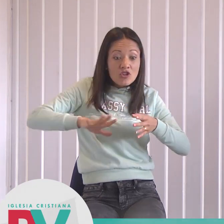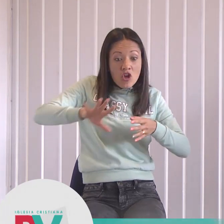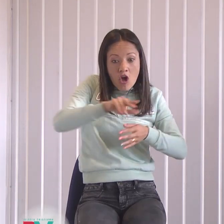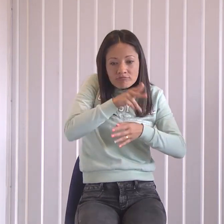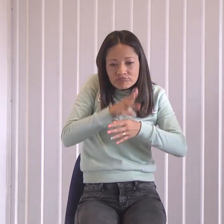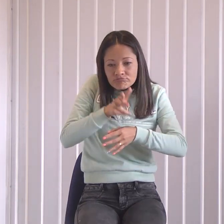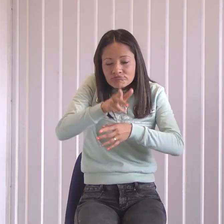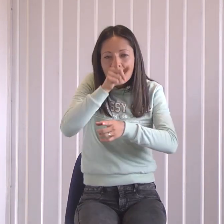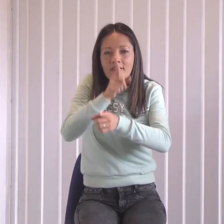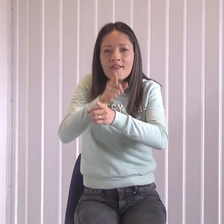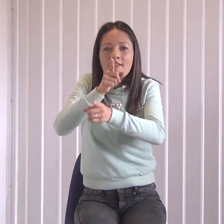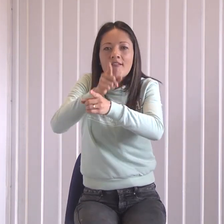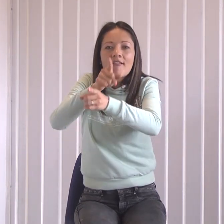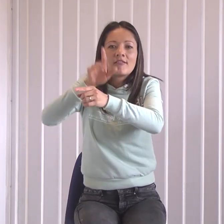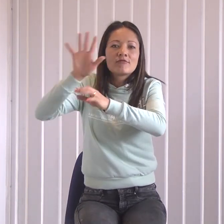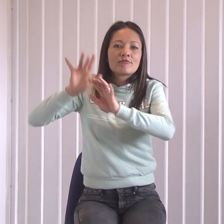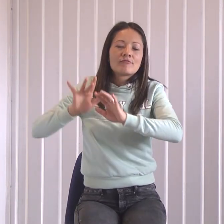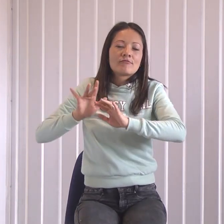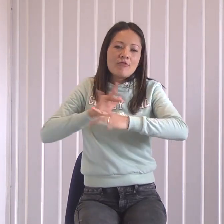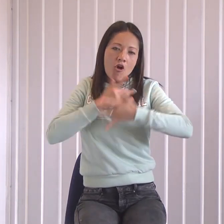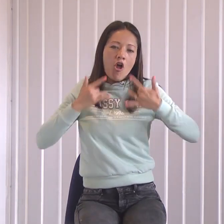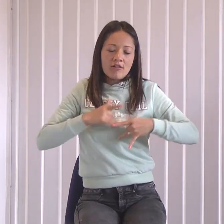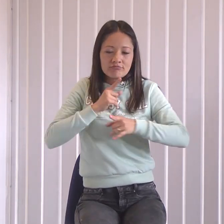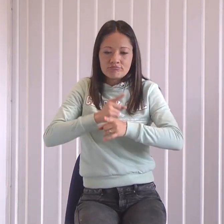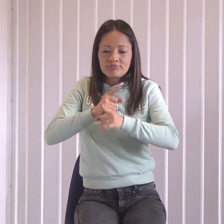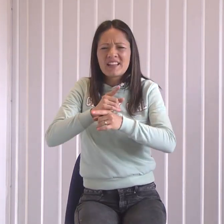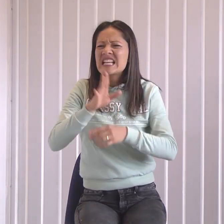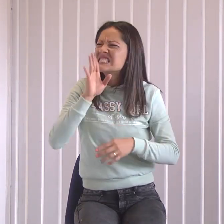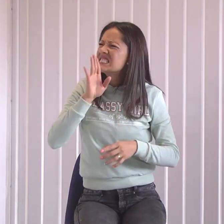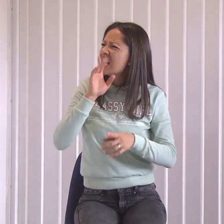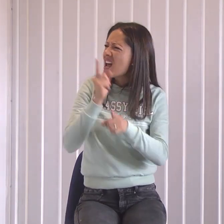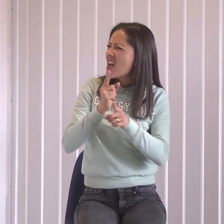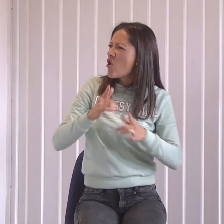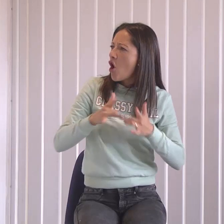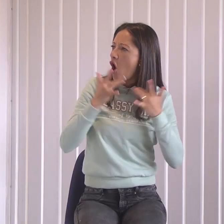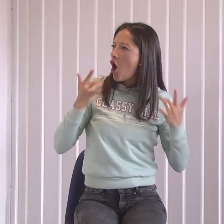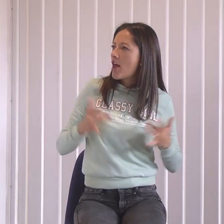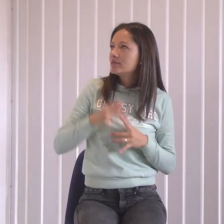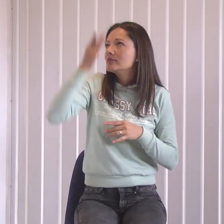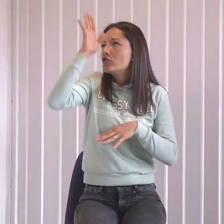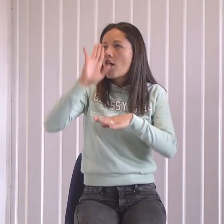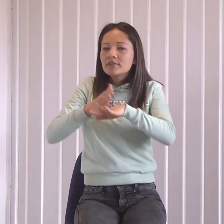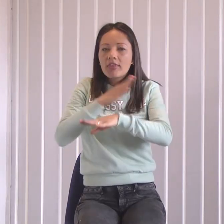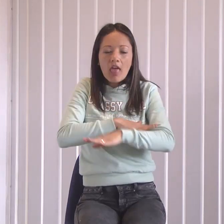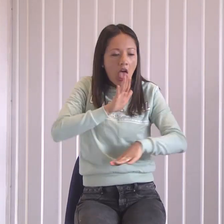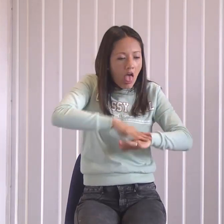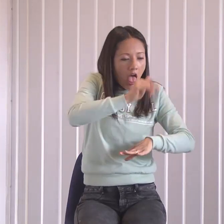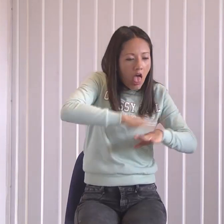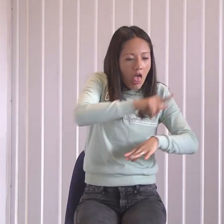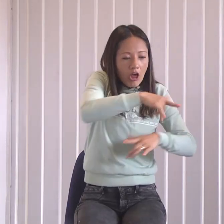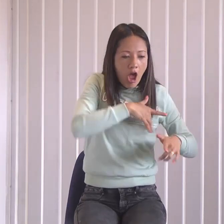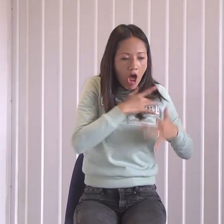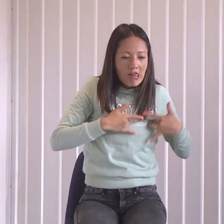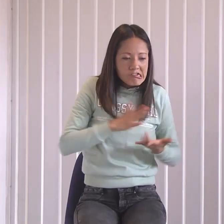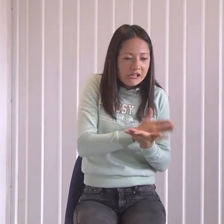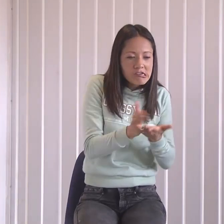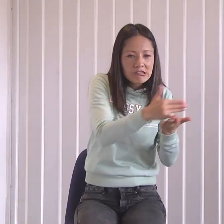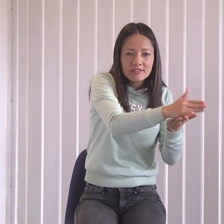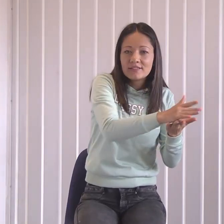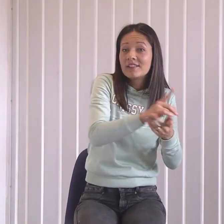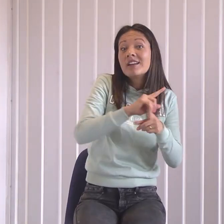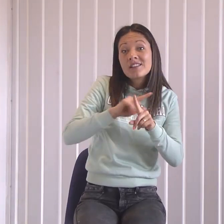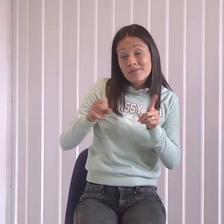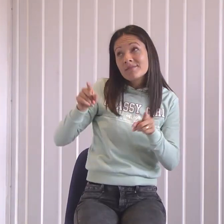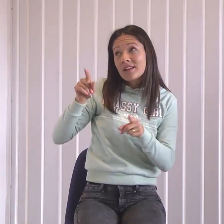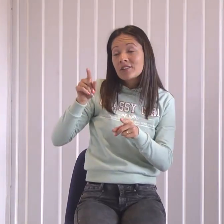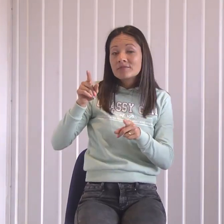rectos de corazón. Pero ¿quiénes son los rectos de corazón si Dios está acusando a un pueblo que se desvió? Pues el recto de corazón